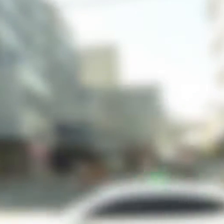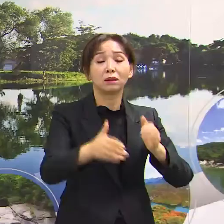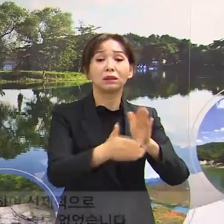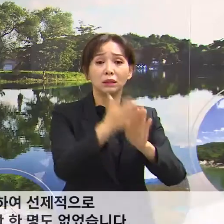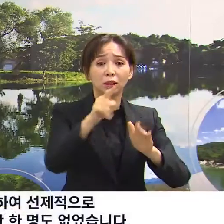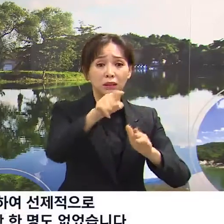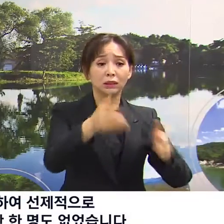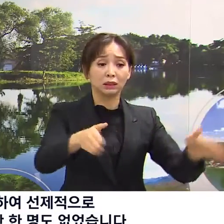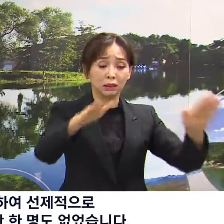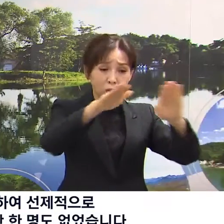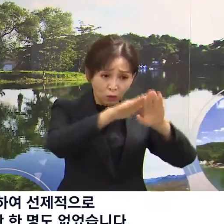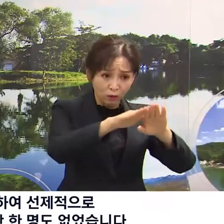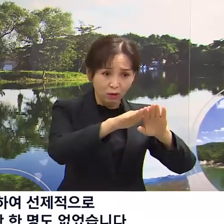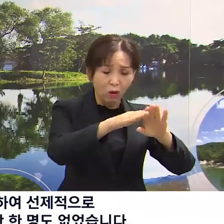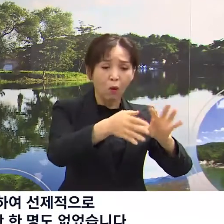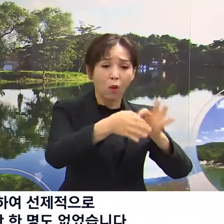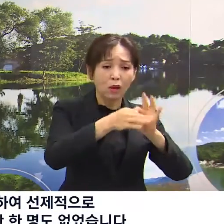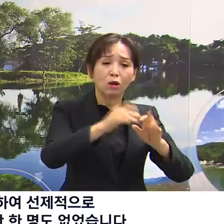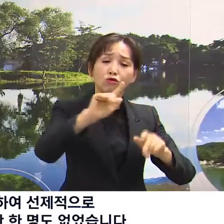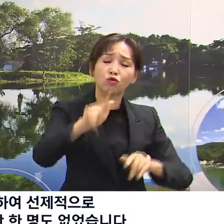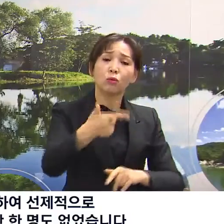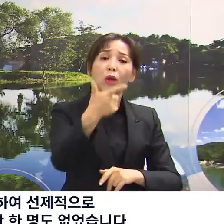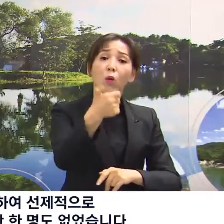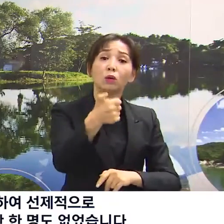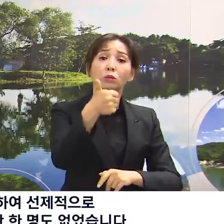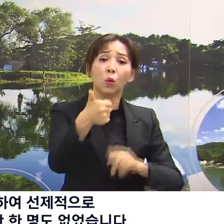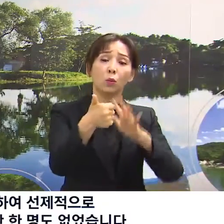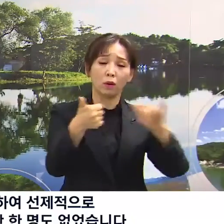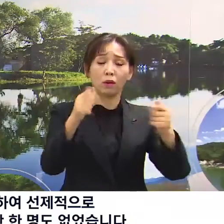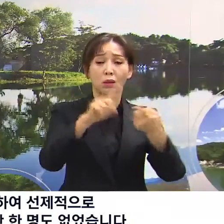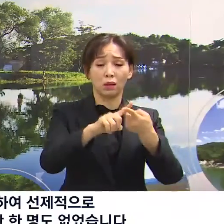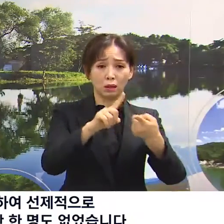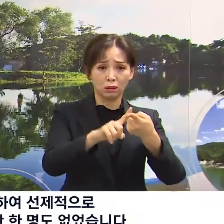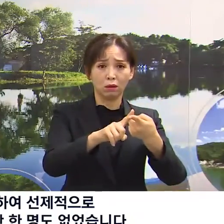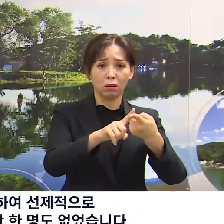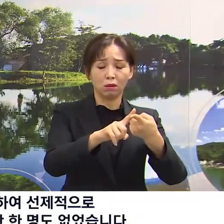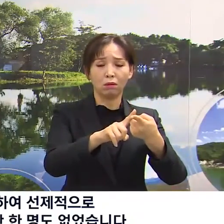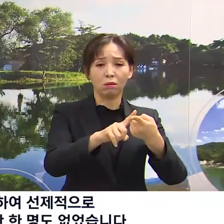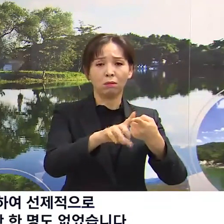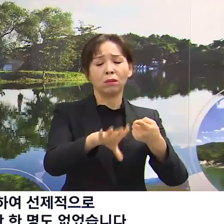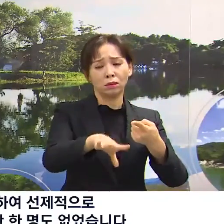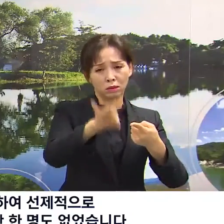시설의 모든 관련자 655명에 대하여 선제적으로